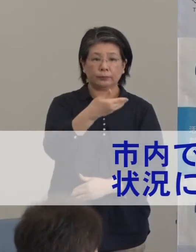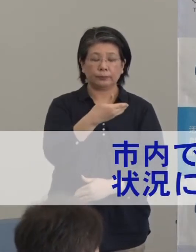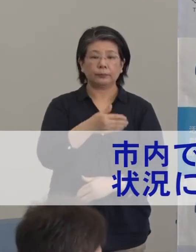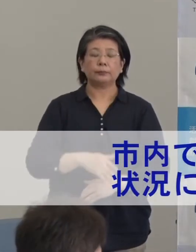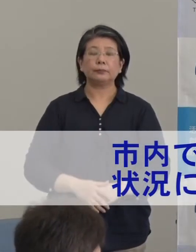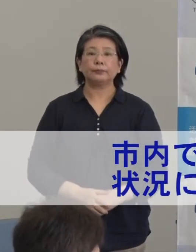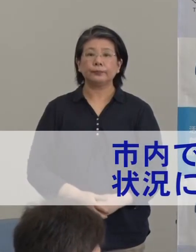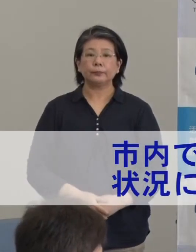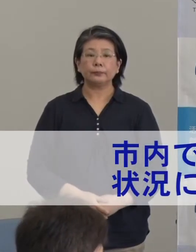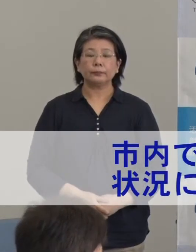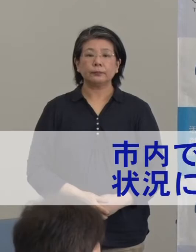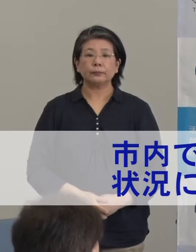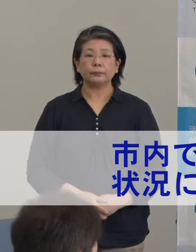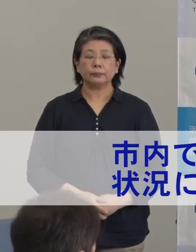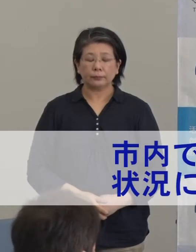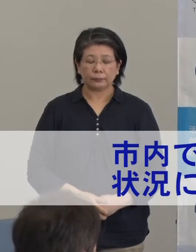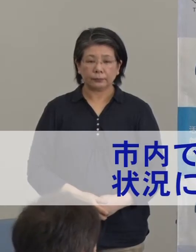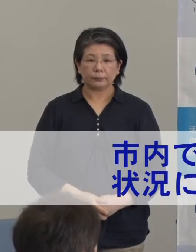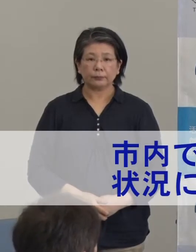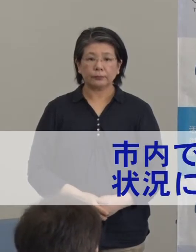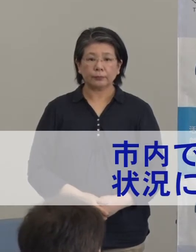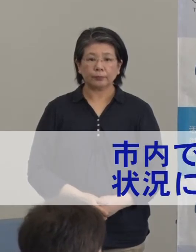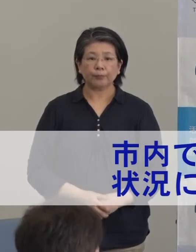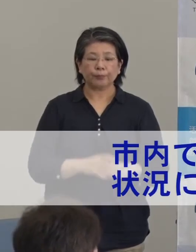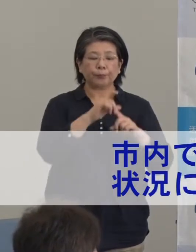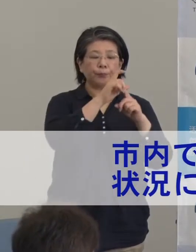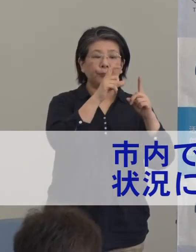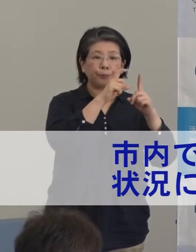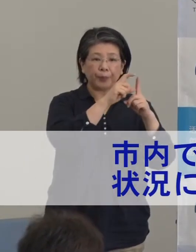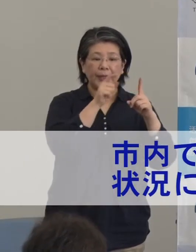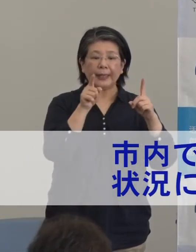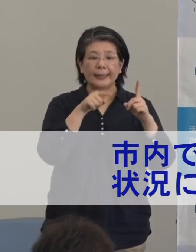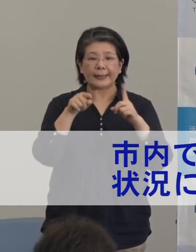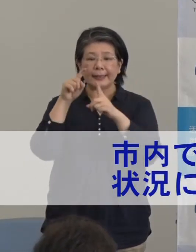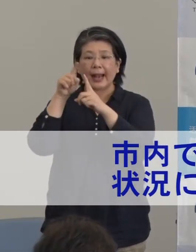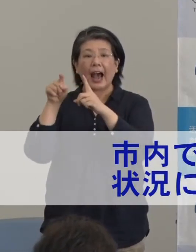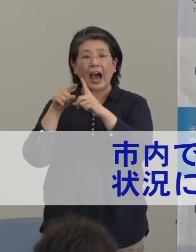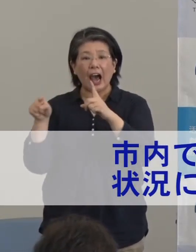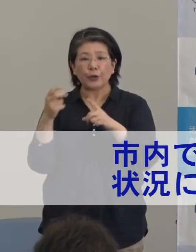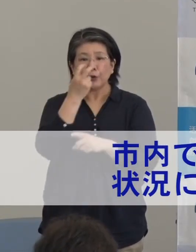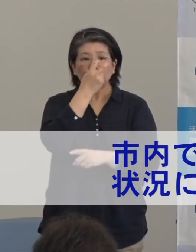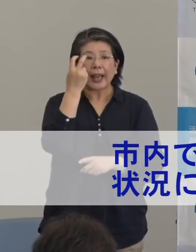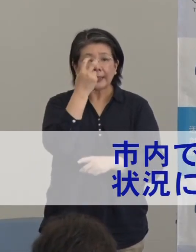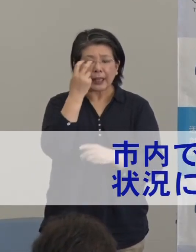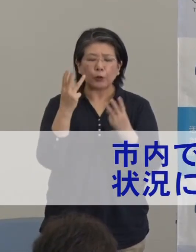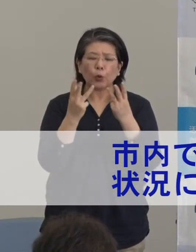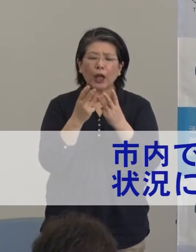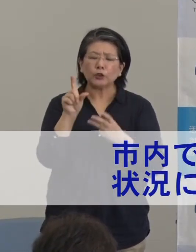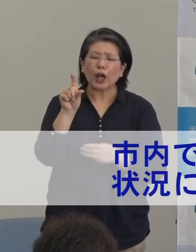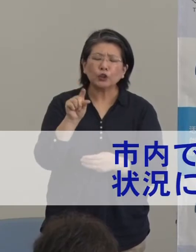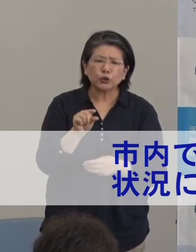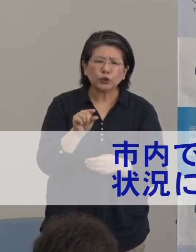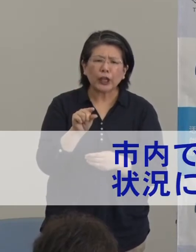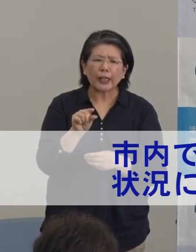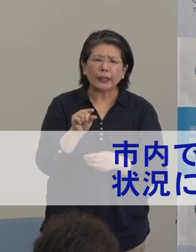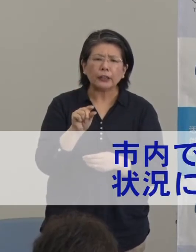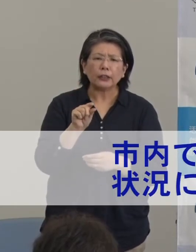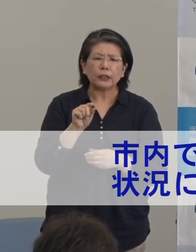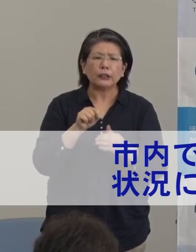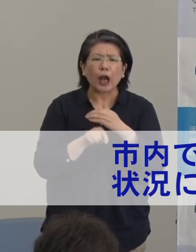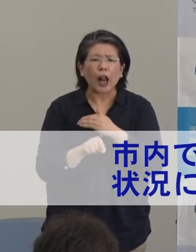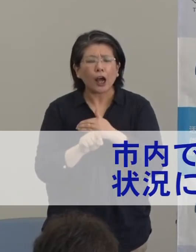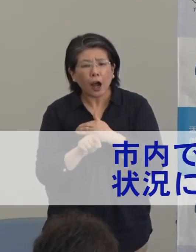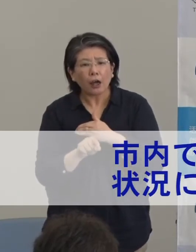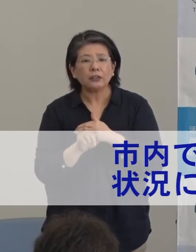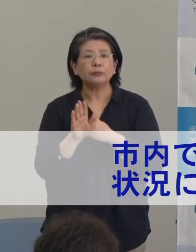まあよく言われておりますけど、PCR 検査がですね、まあ、少ないんじゃないかとかいろいろ言われておりますが、ただ、まあ、実際